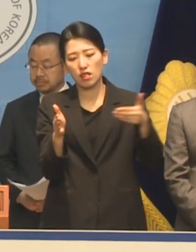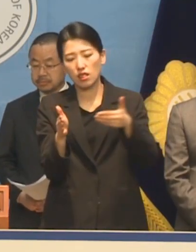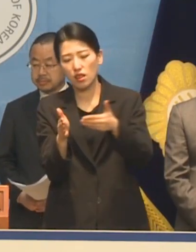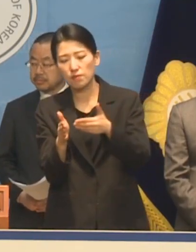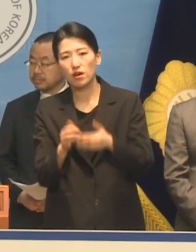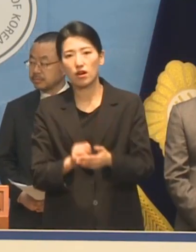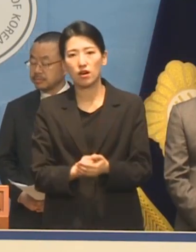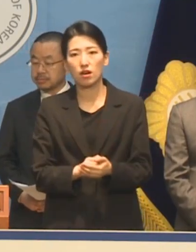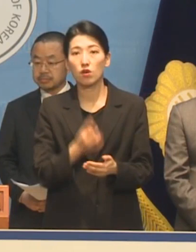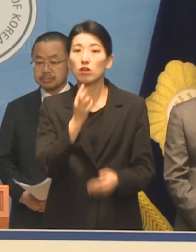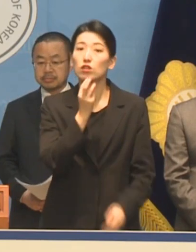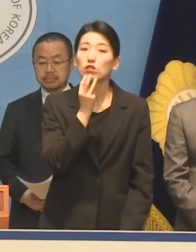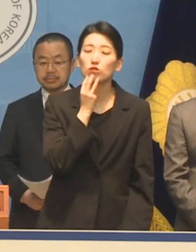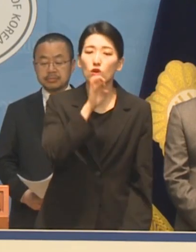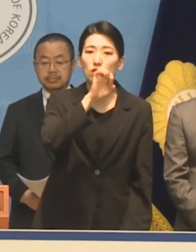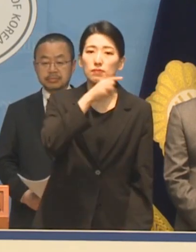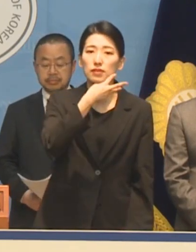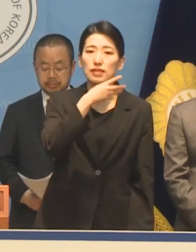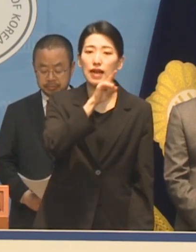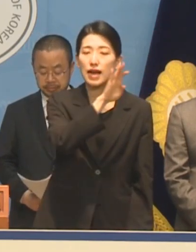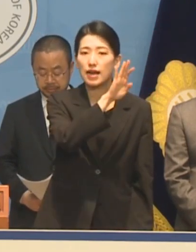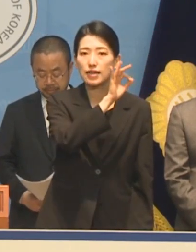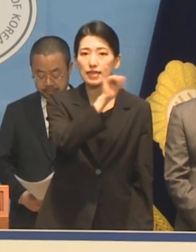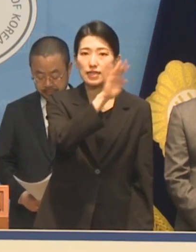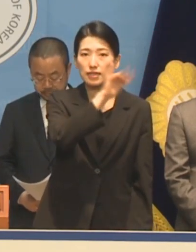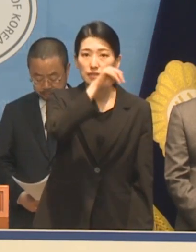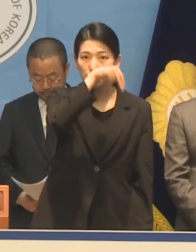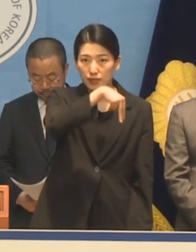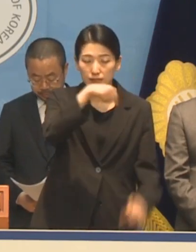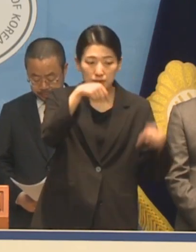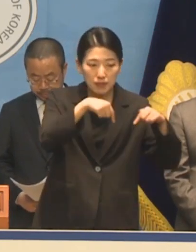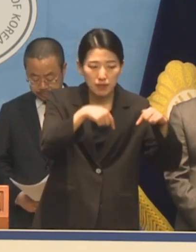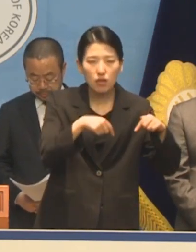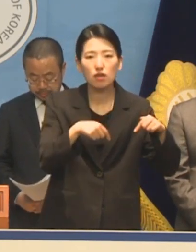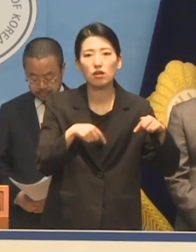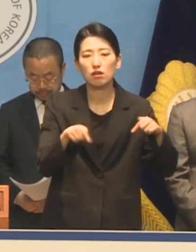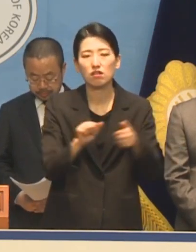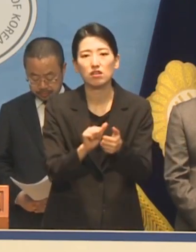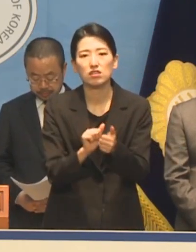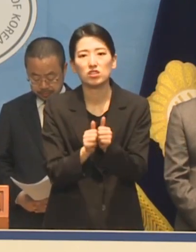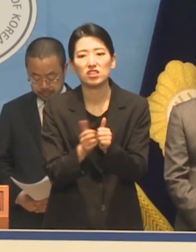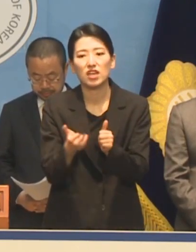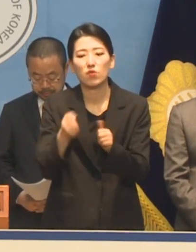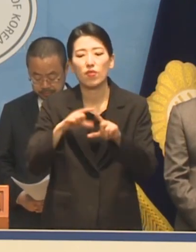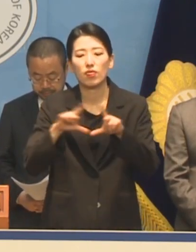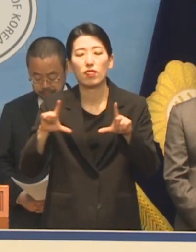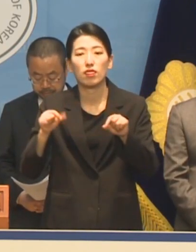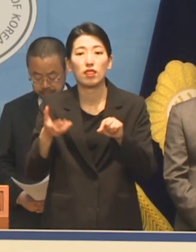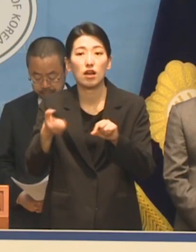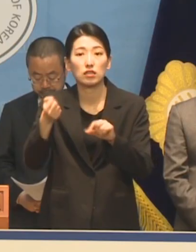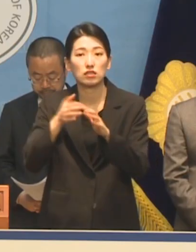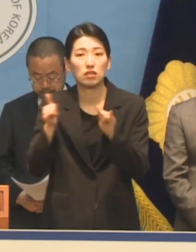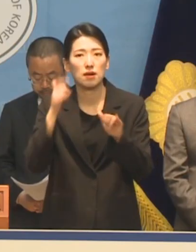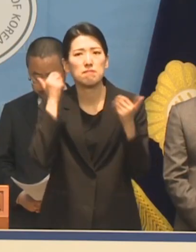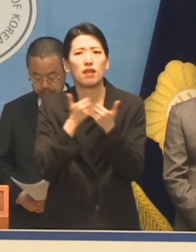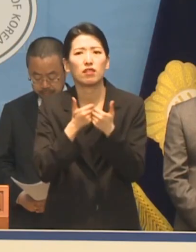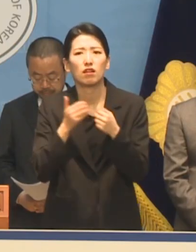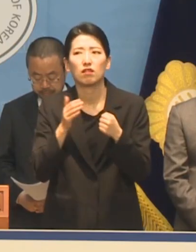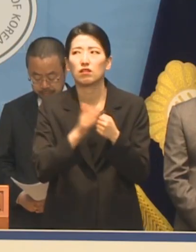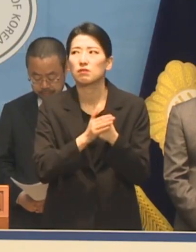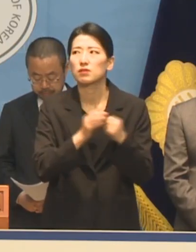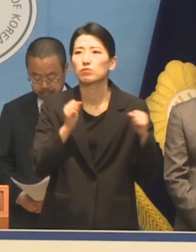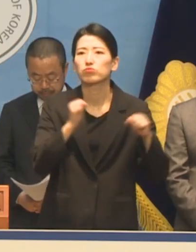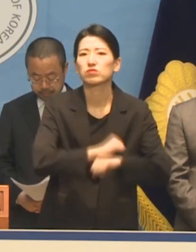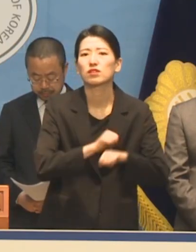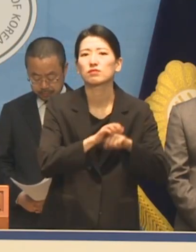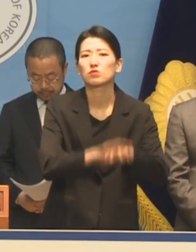프라이빗 에쿼티와의 인수계약은 채권단의 반대로 결렬되고 말았습니다. 이제야